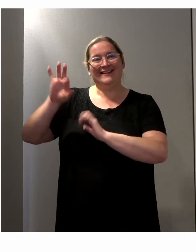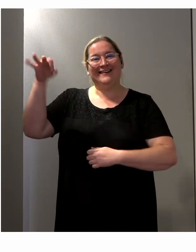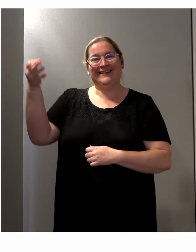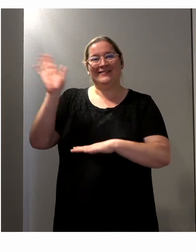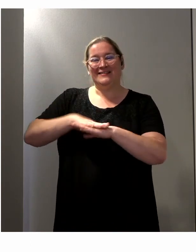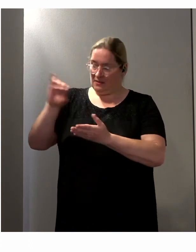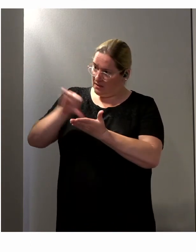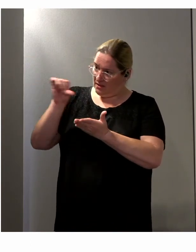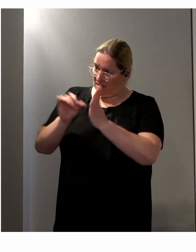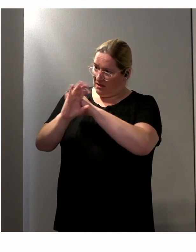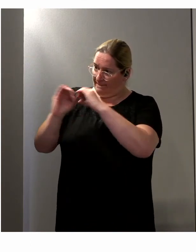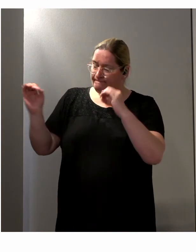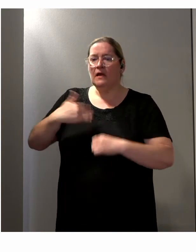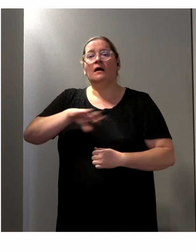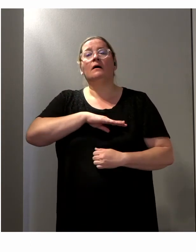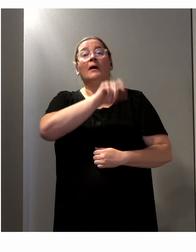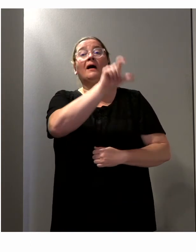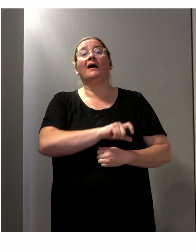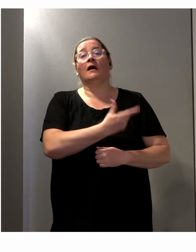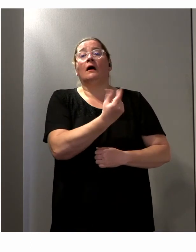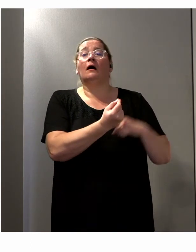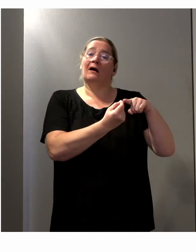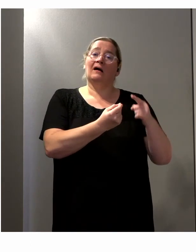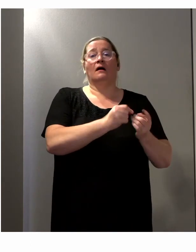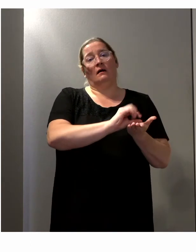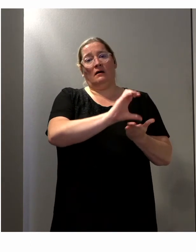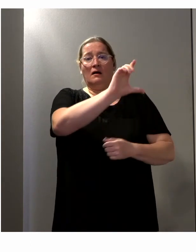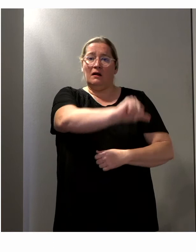mais les personnes en situation de handicap